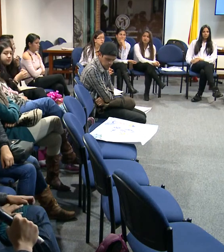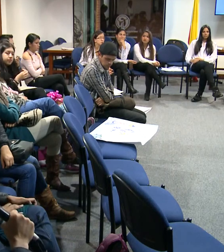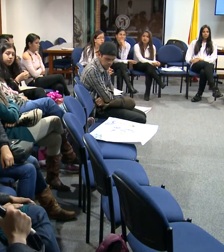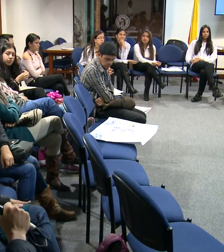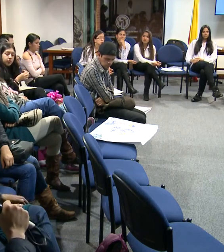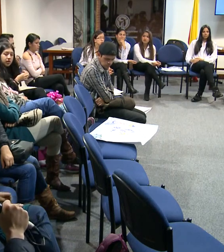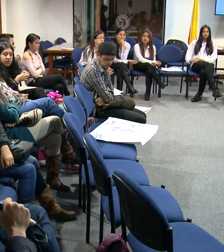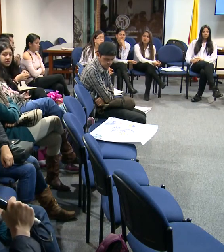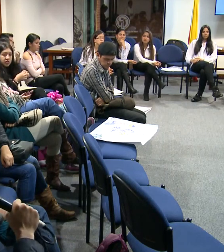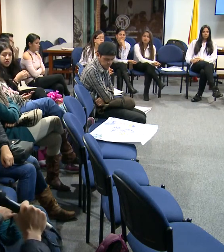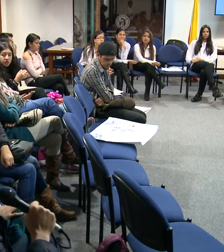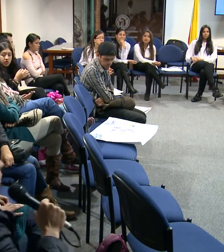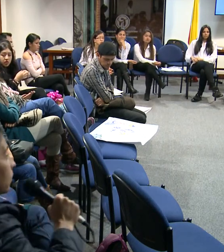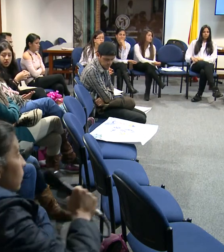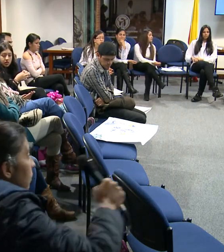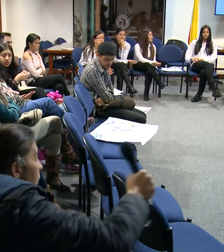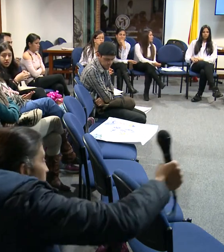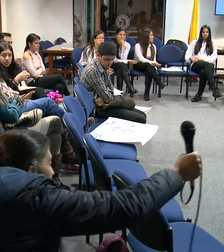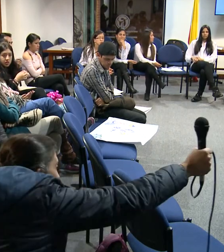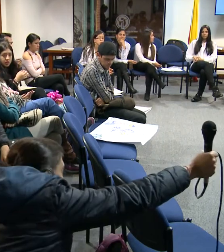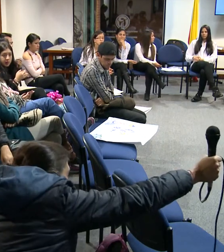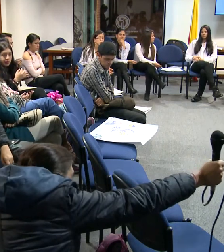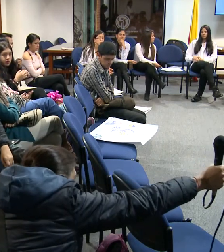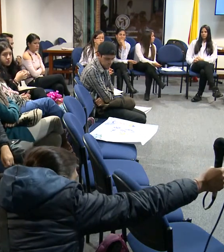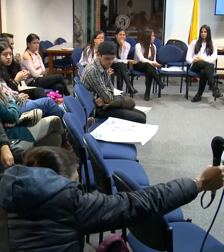experiencia desde su formación.